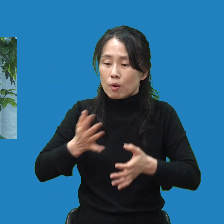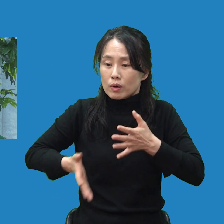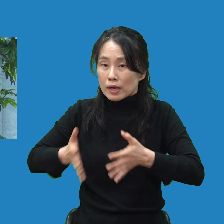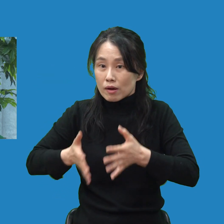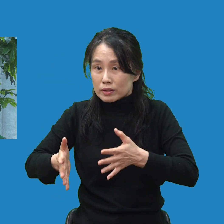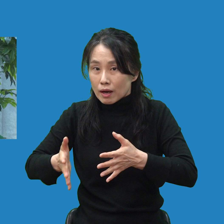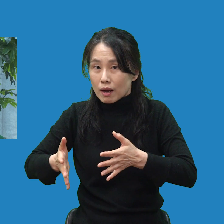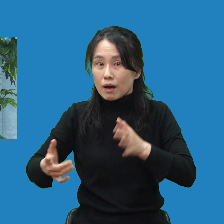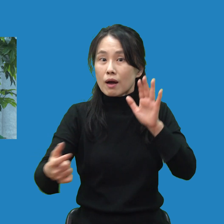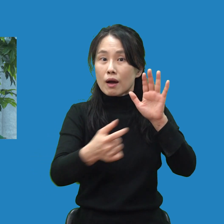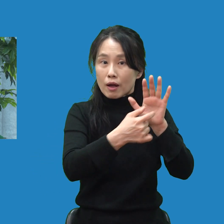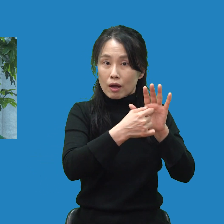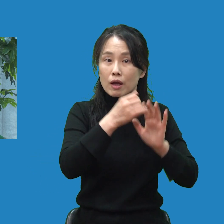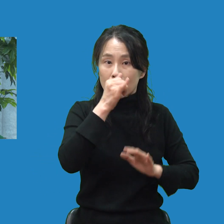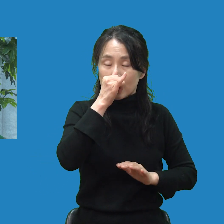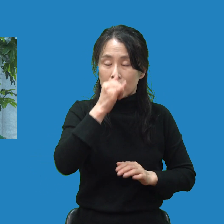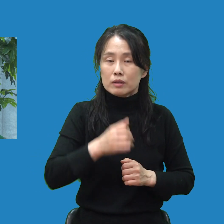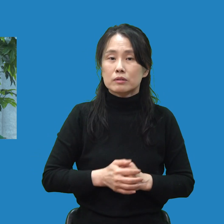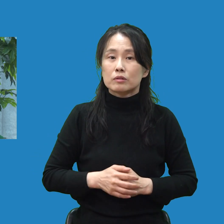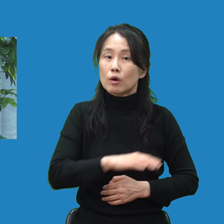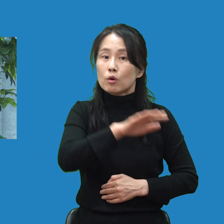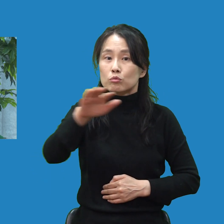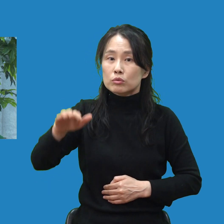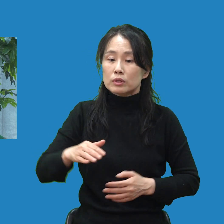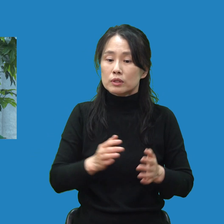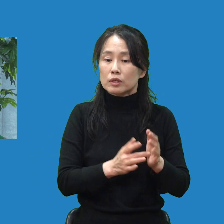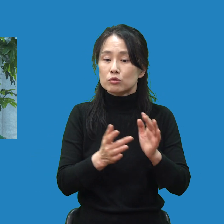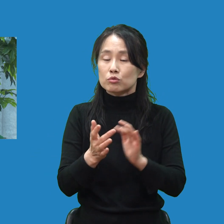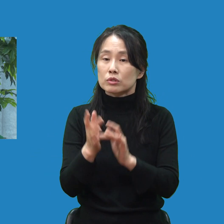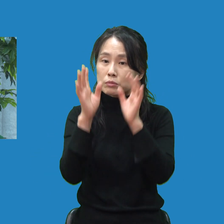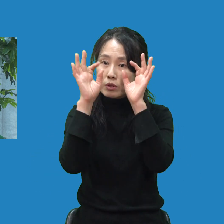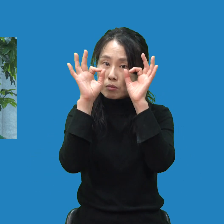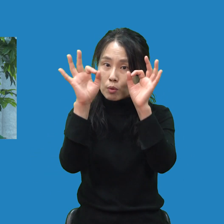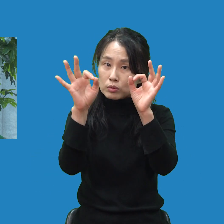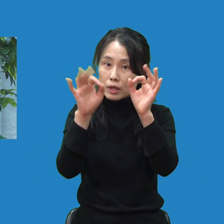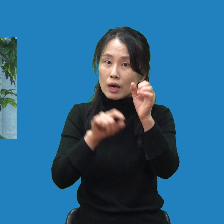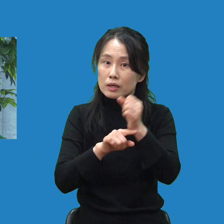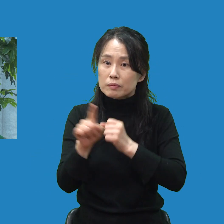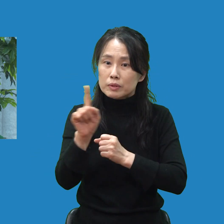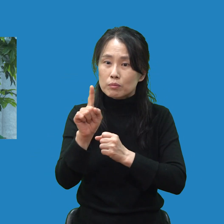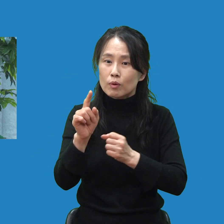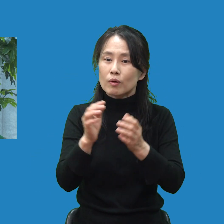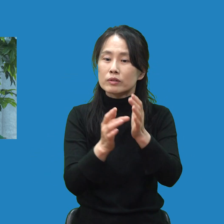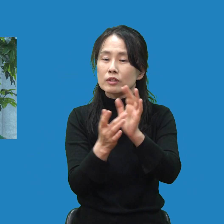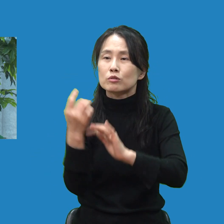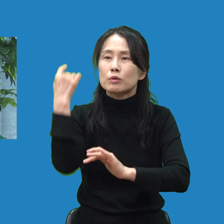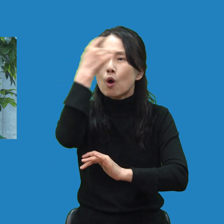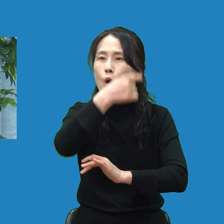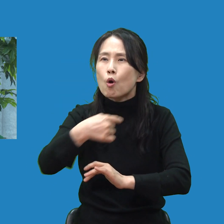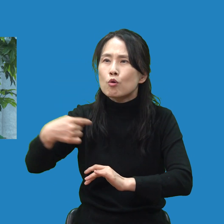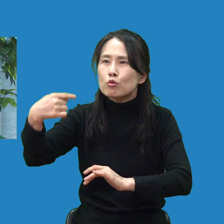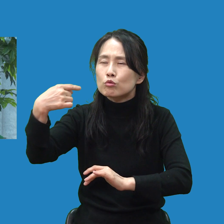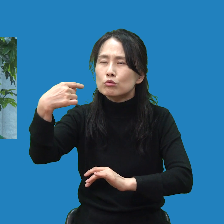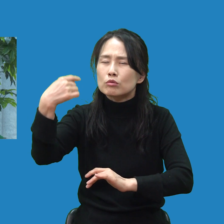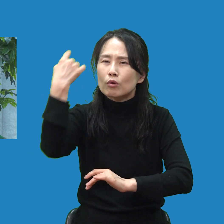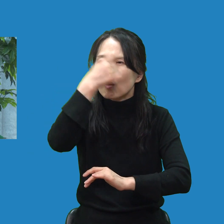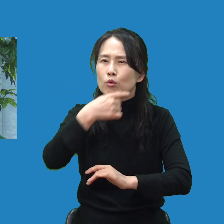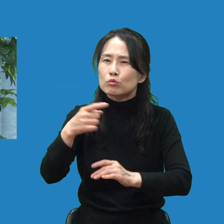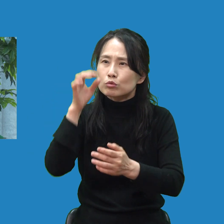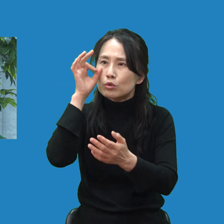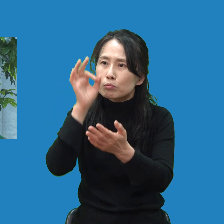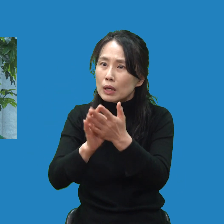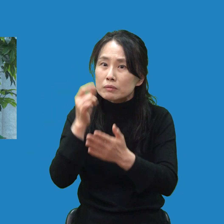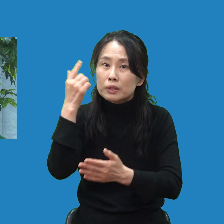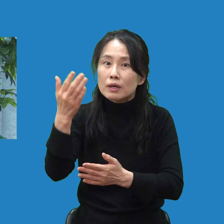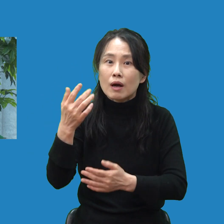합니다. 우리가 예수님을 본다는 말은 예수님의 얼굴이 어떤 모습일까? 얼굴에 우리